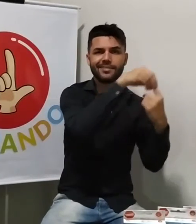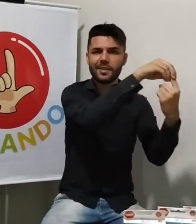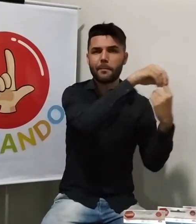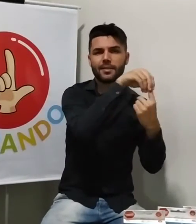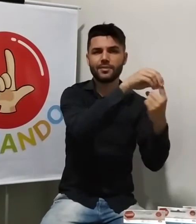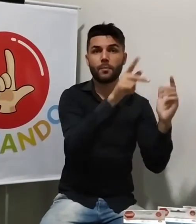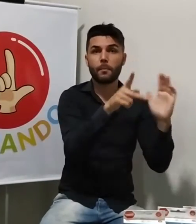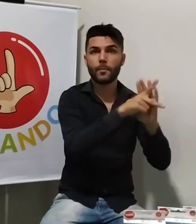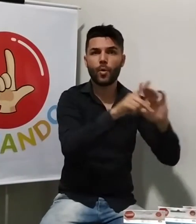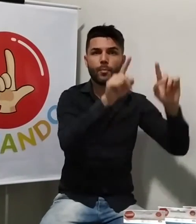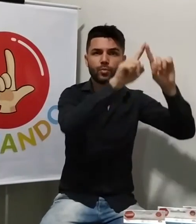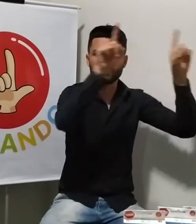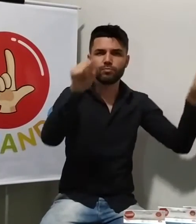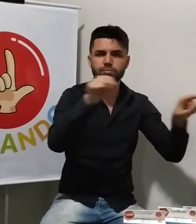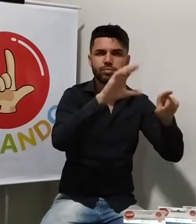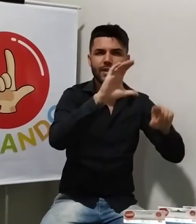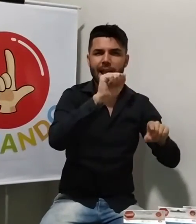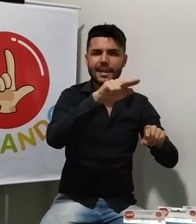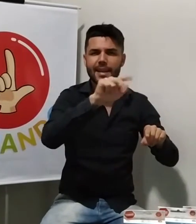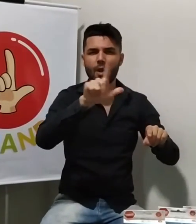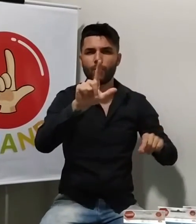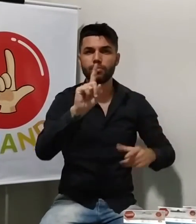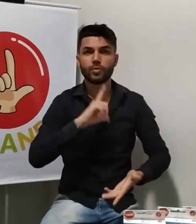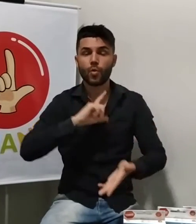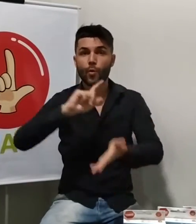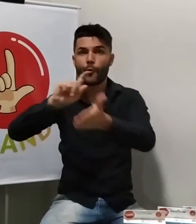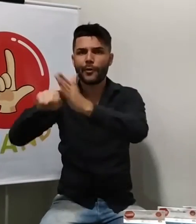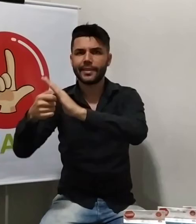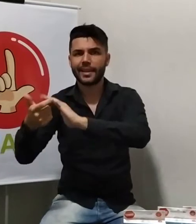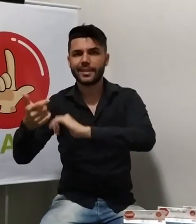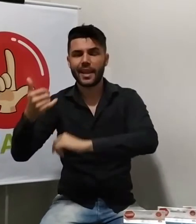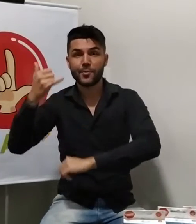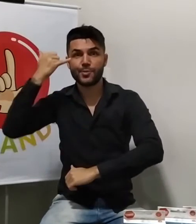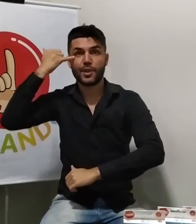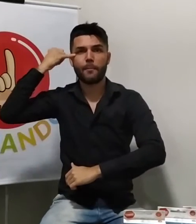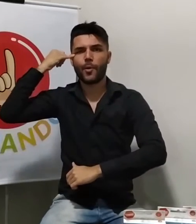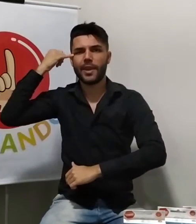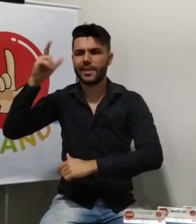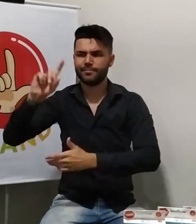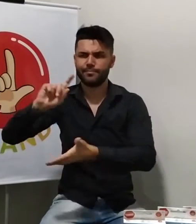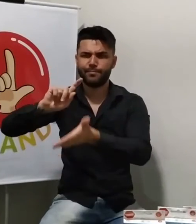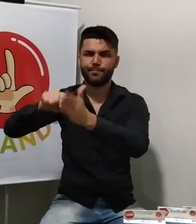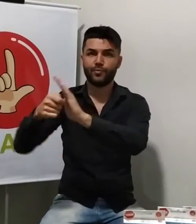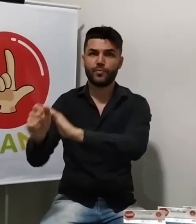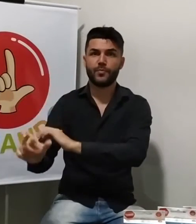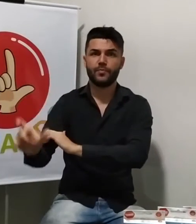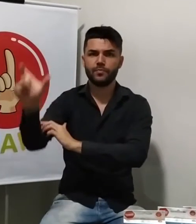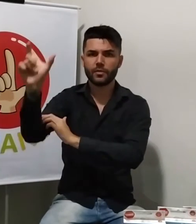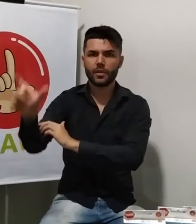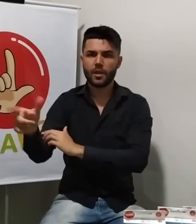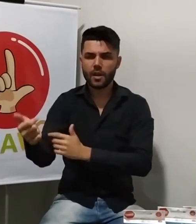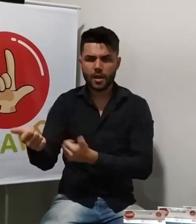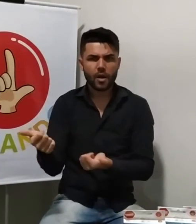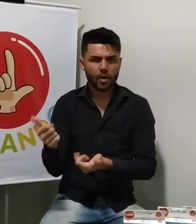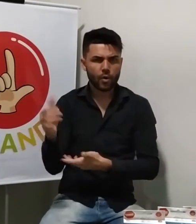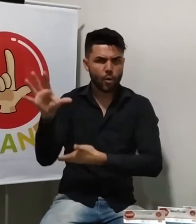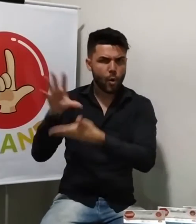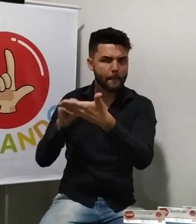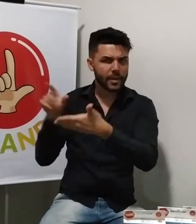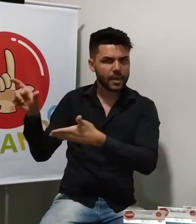agradável pra ela, tentando achar o nome dela, tipo S.Saad, tipo, tentando achar o e-mail dela. Mandei vários tipos de e-mails, né, várias